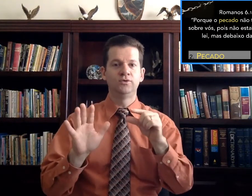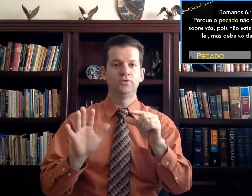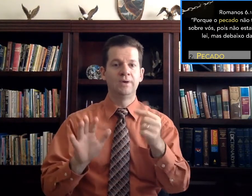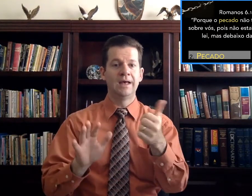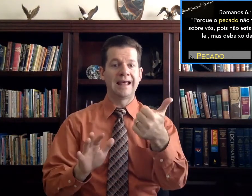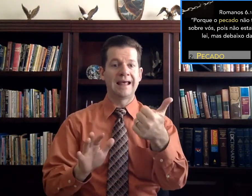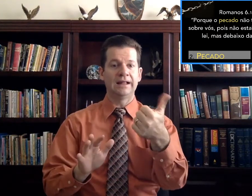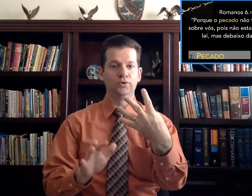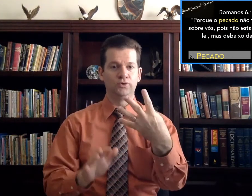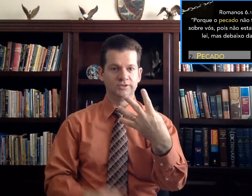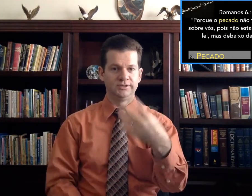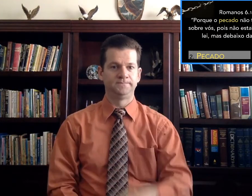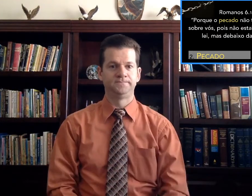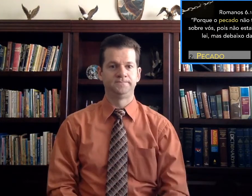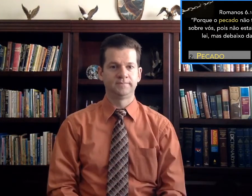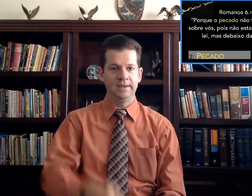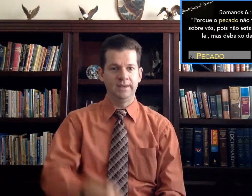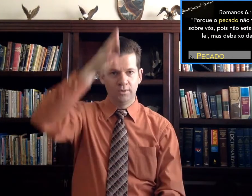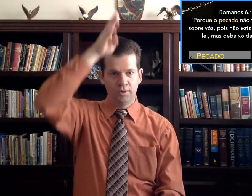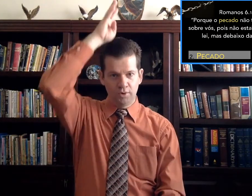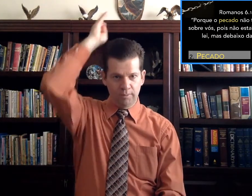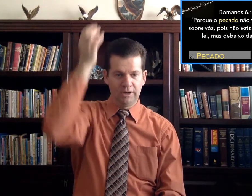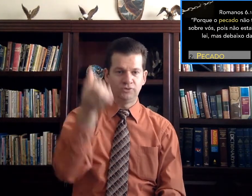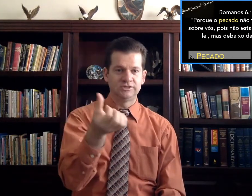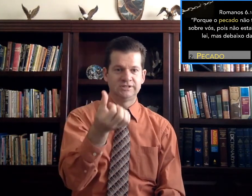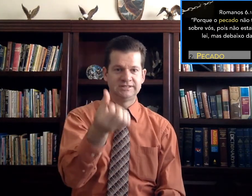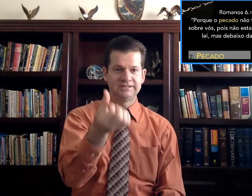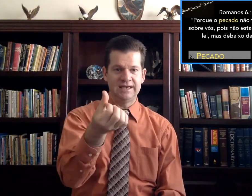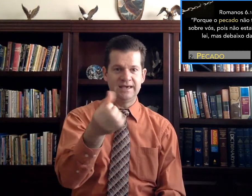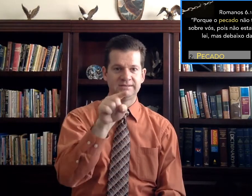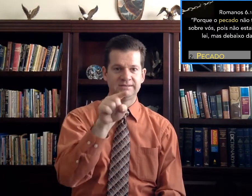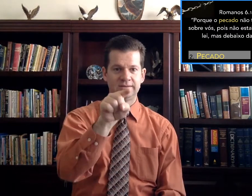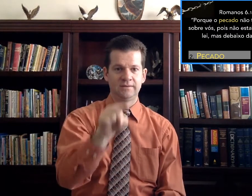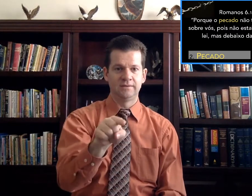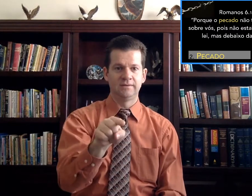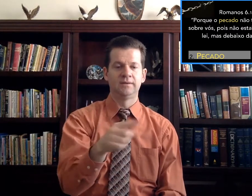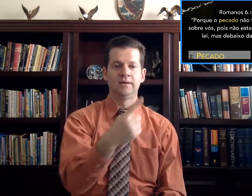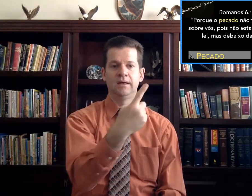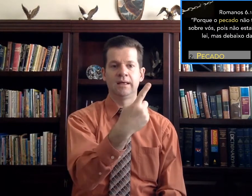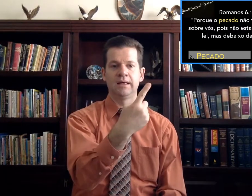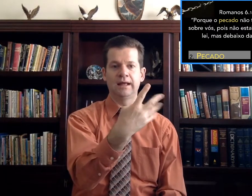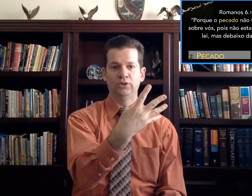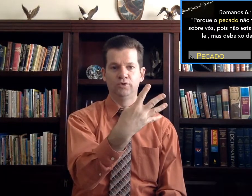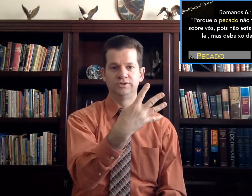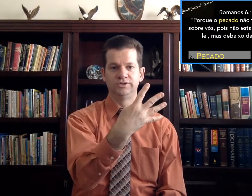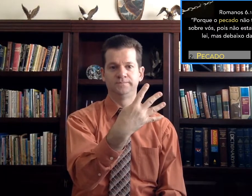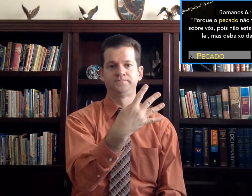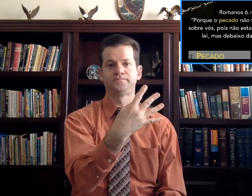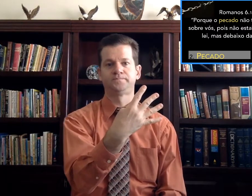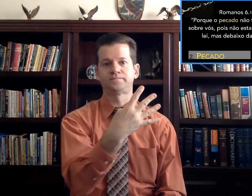versículo 14. Okay? Romanos 6, 14.